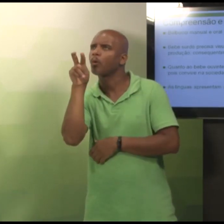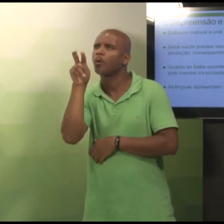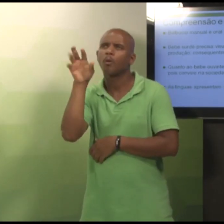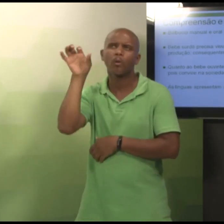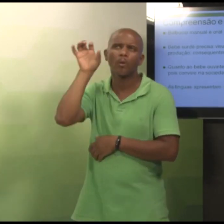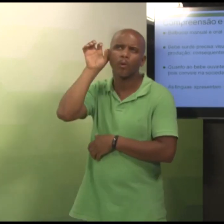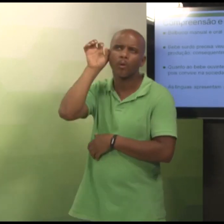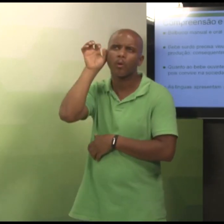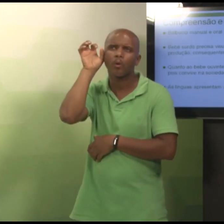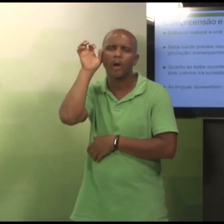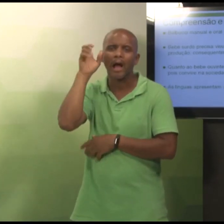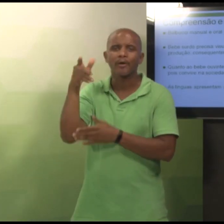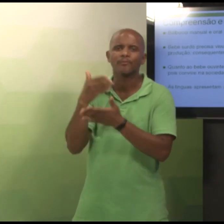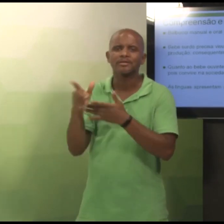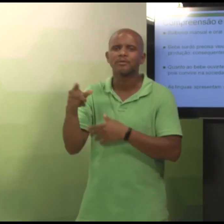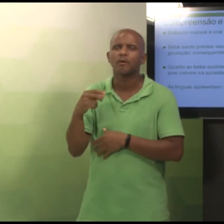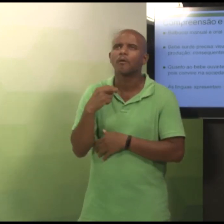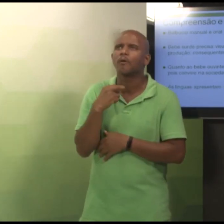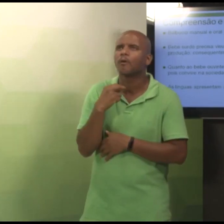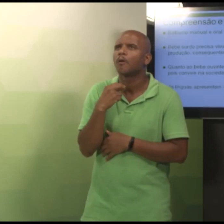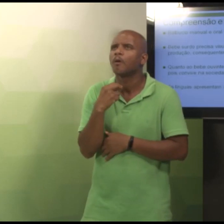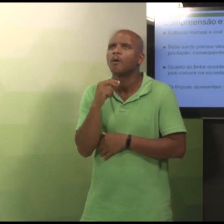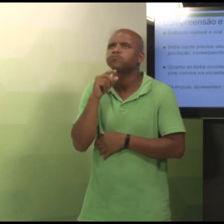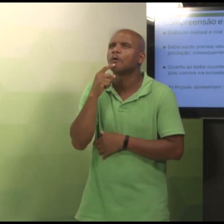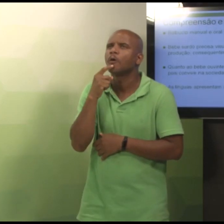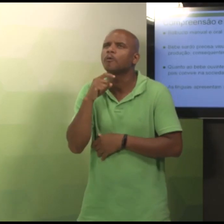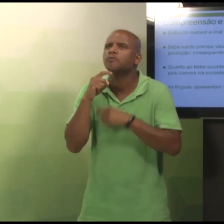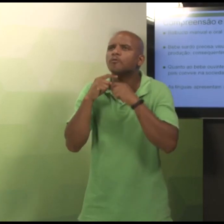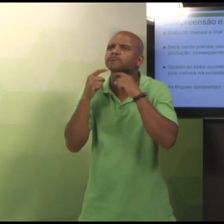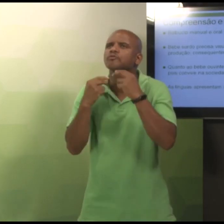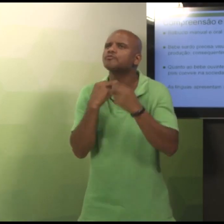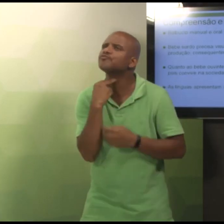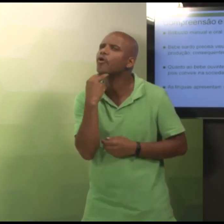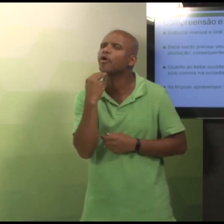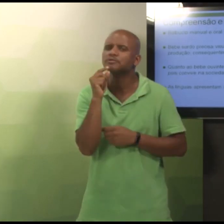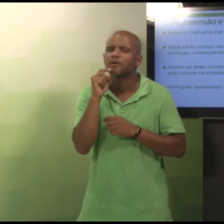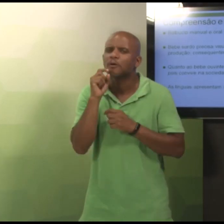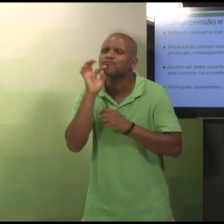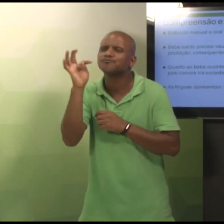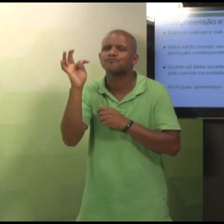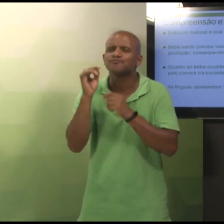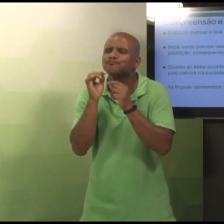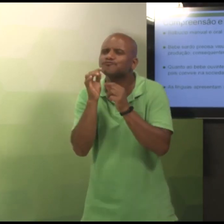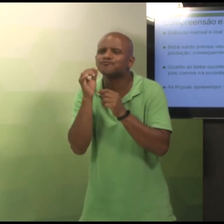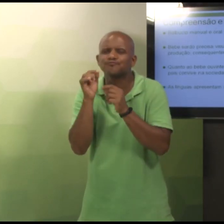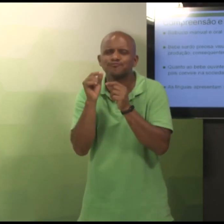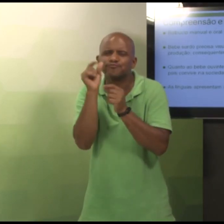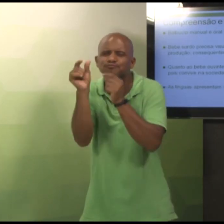se comunicam por meio do som, da fala oral, da